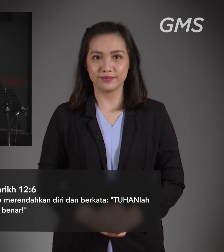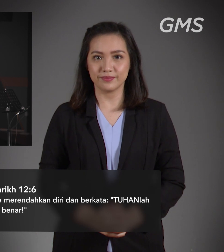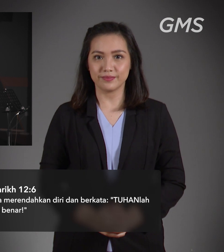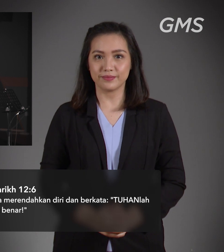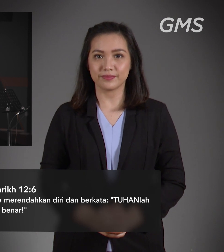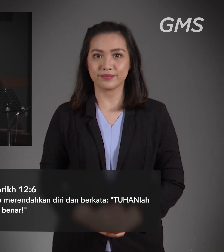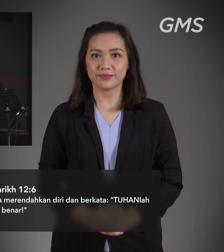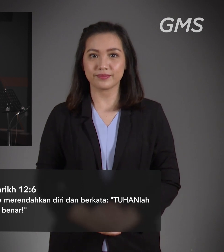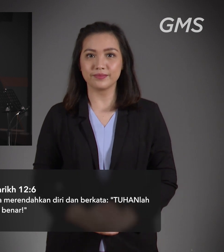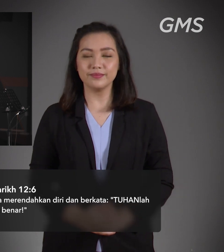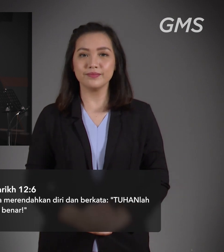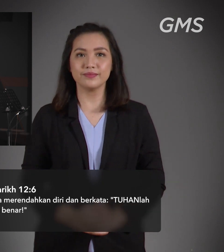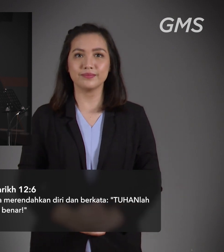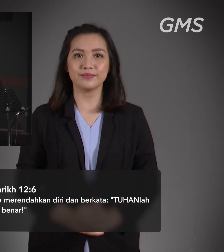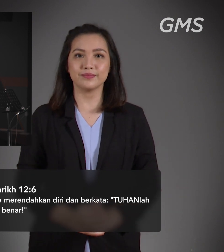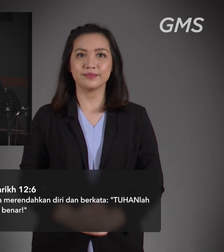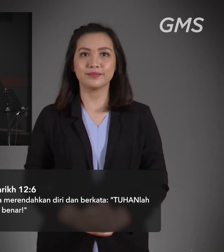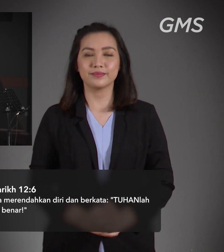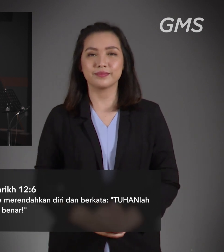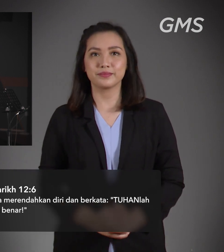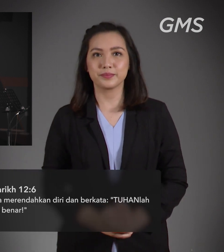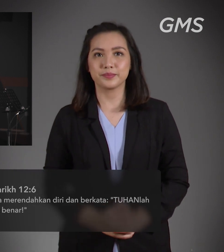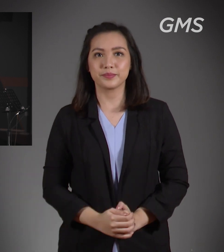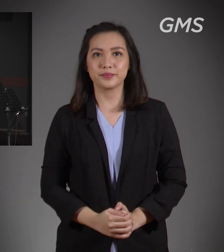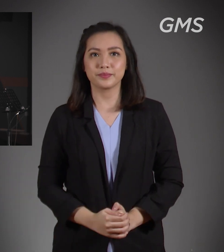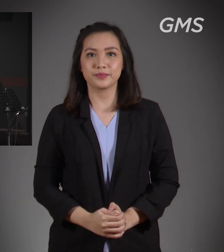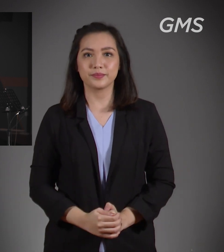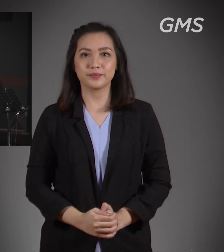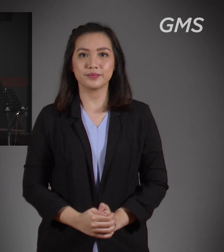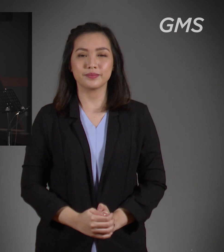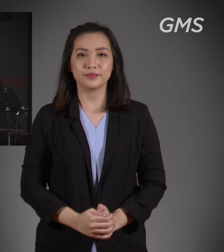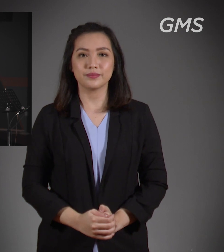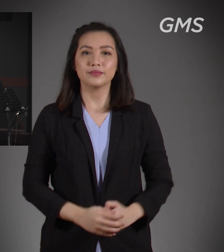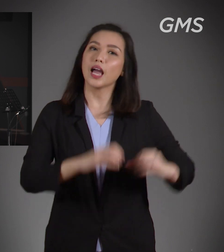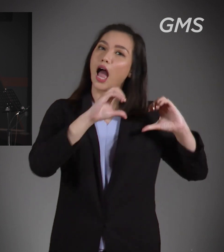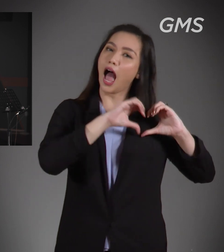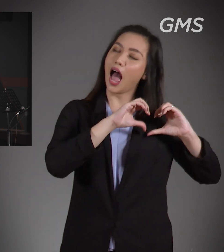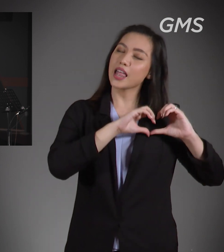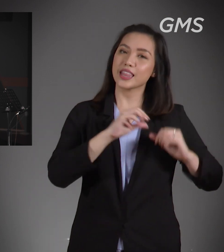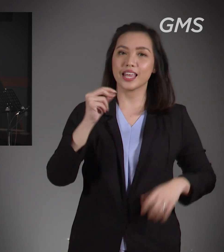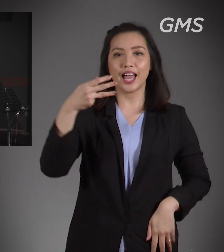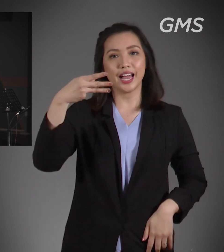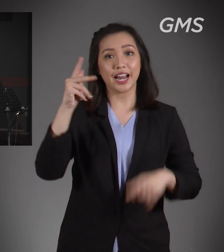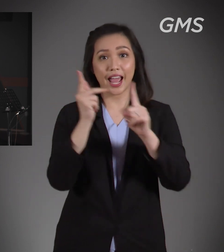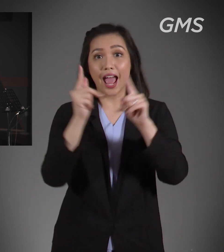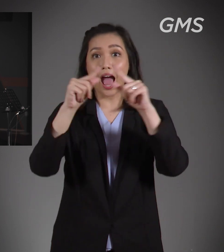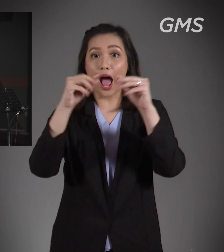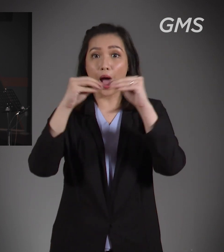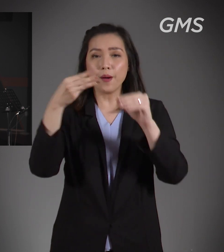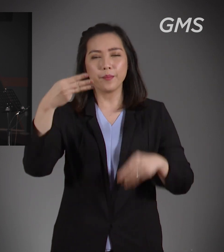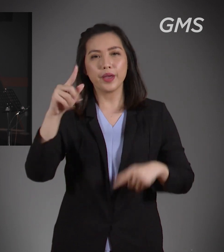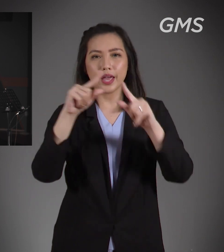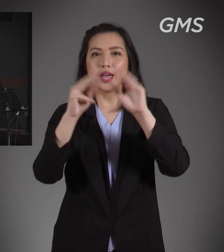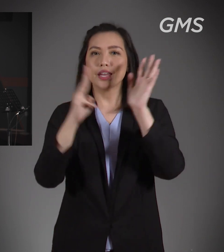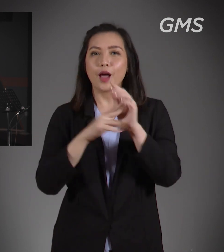Nah, quite good kan? Cukup bagus sekali. Ternyata respon hati Rehabeam juga enggak buruk-buruk total.